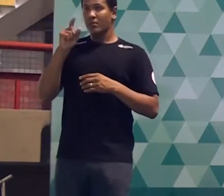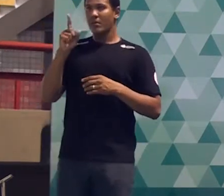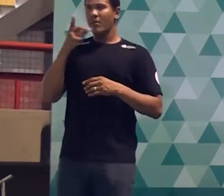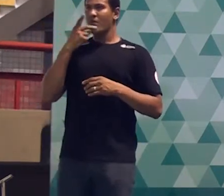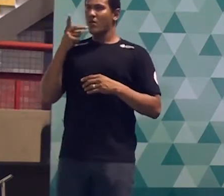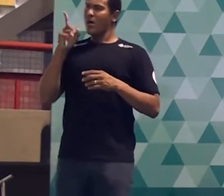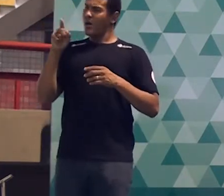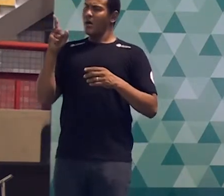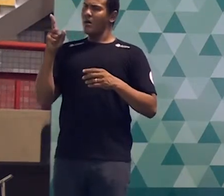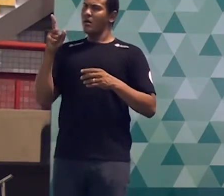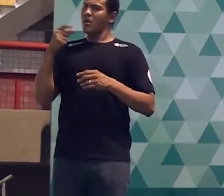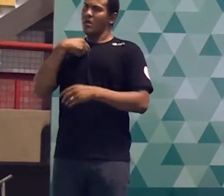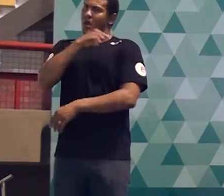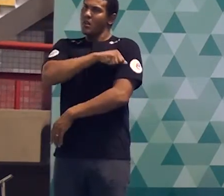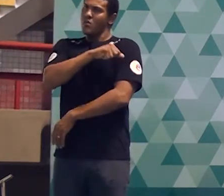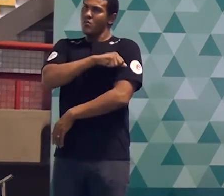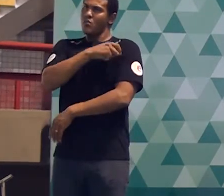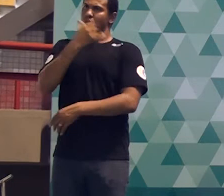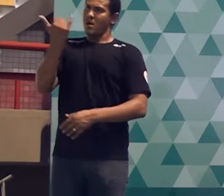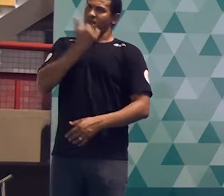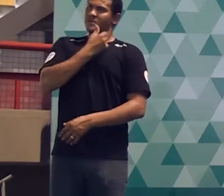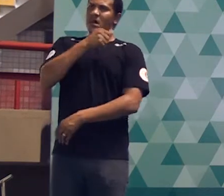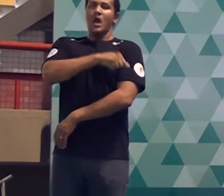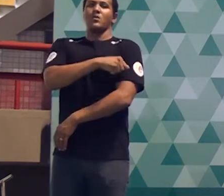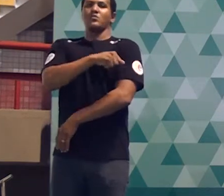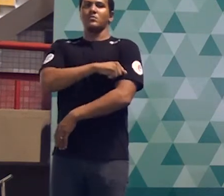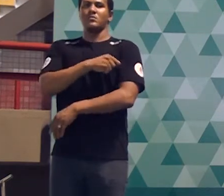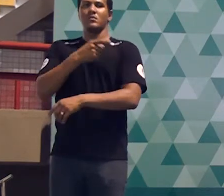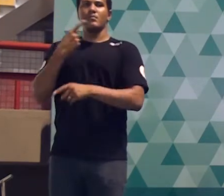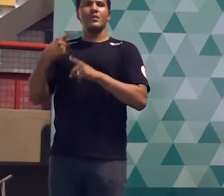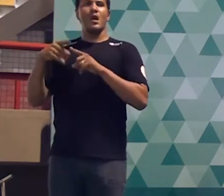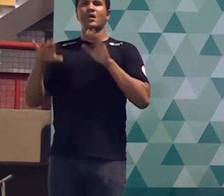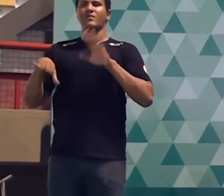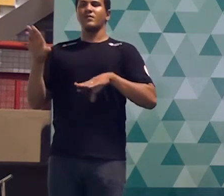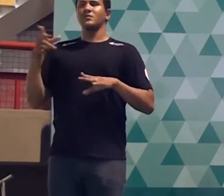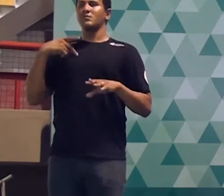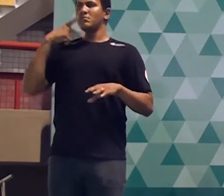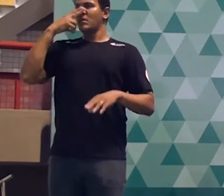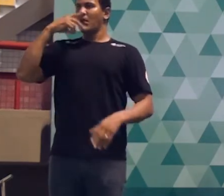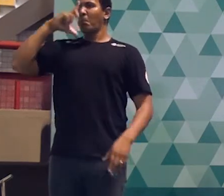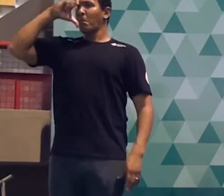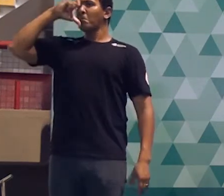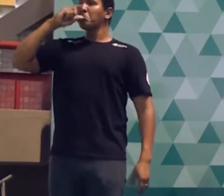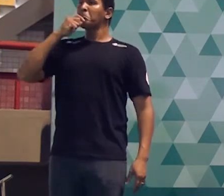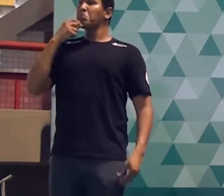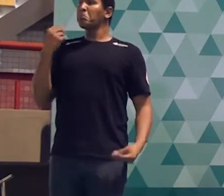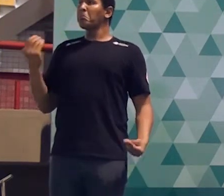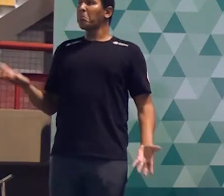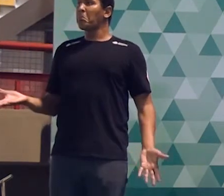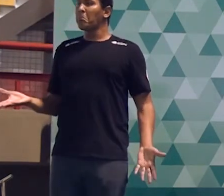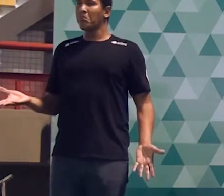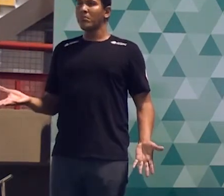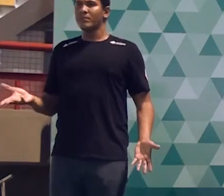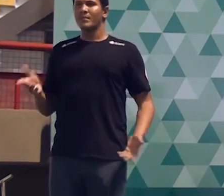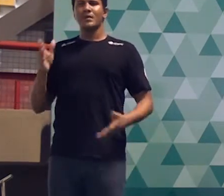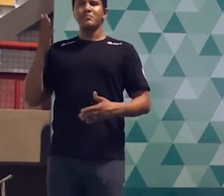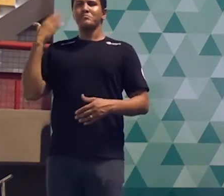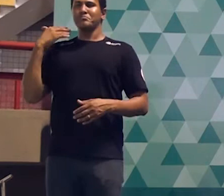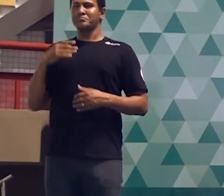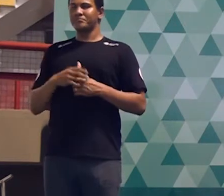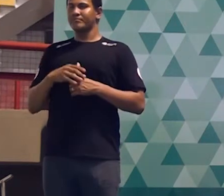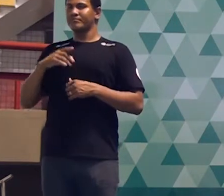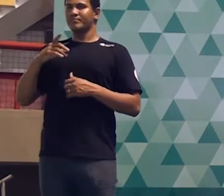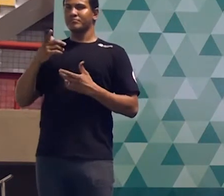aqui da Academia Enem, para eu saber quem é. Porque às vezes o pessoal manda o convite e a gente nem sabe quem é. Outro dia eu recebi um convite que